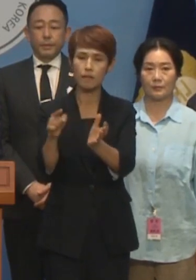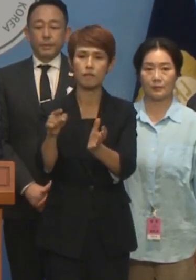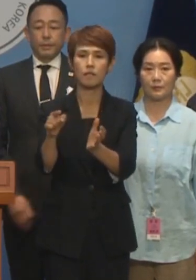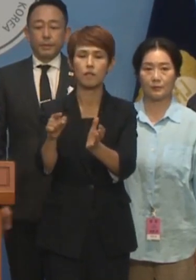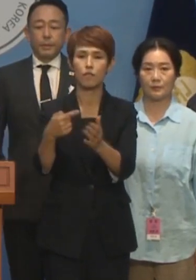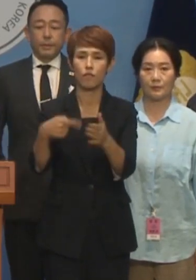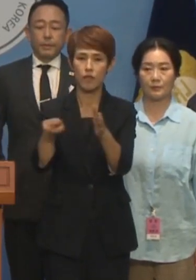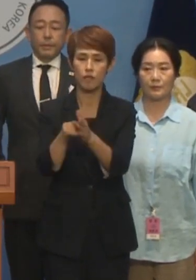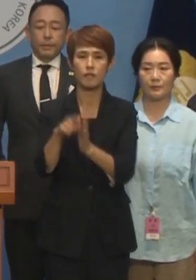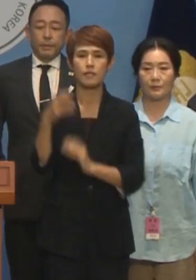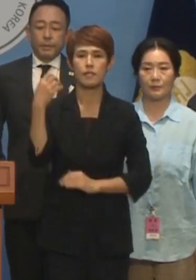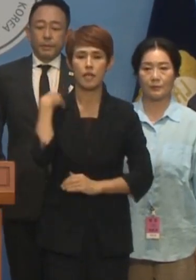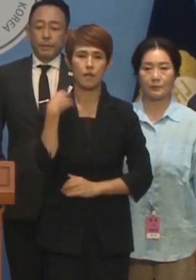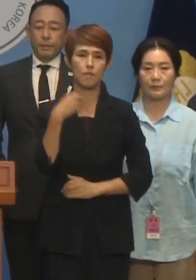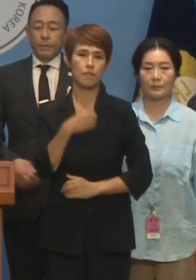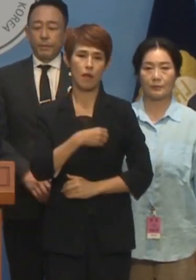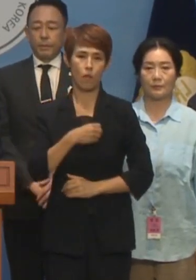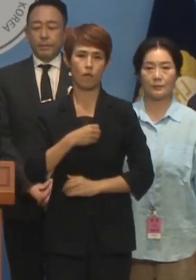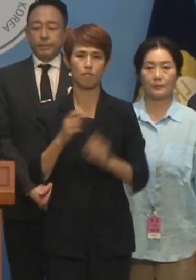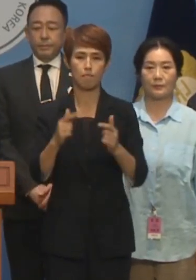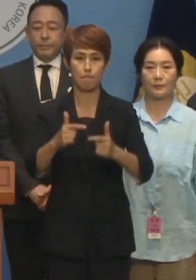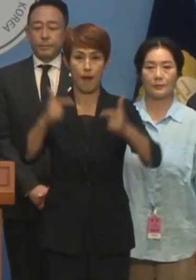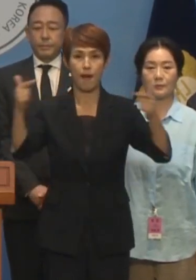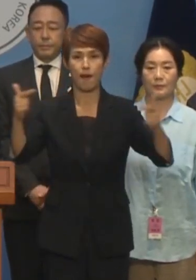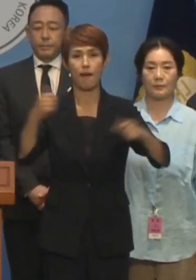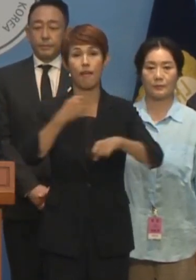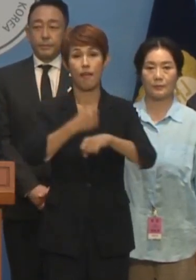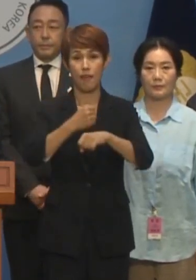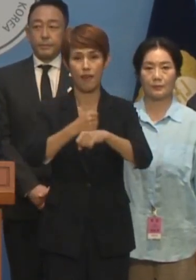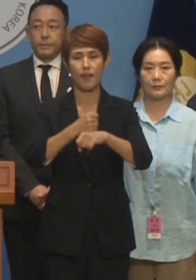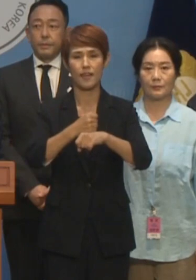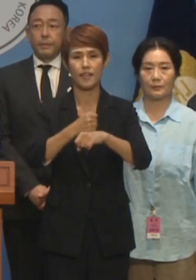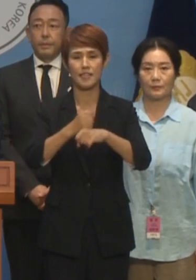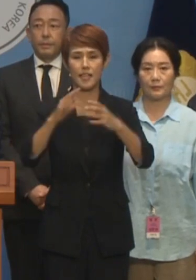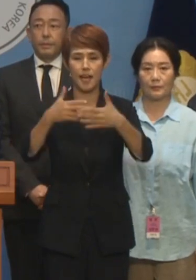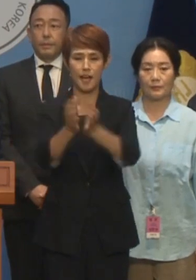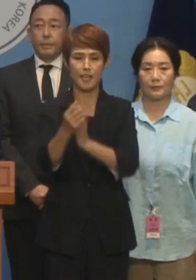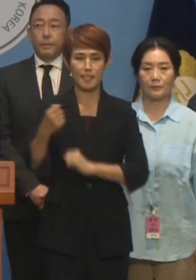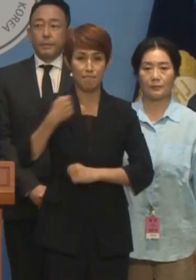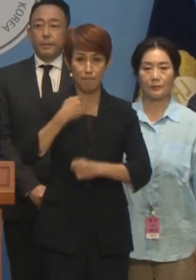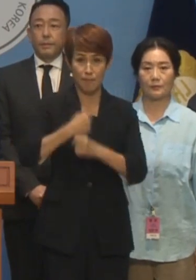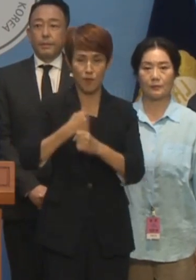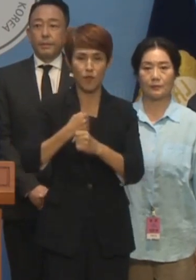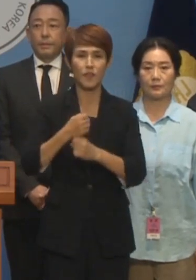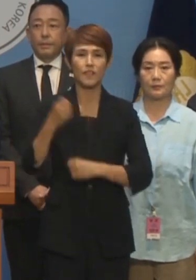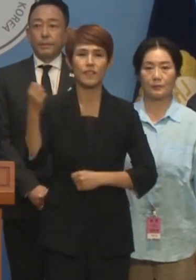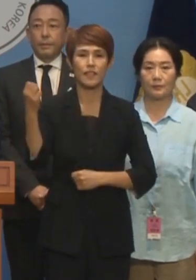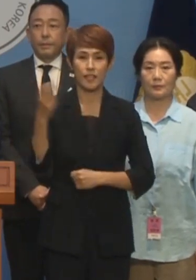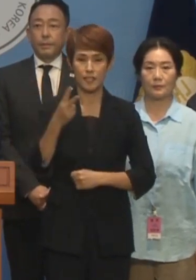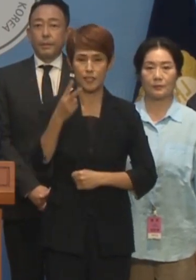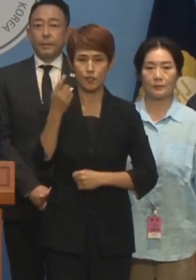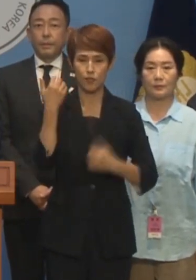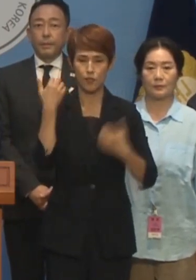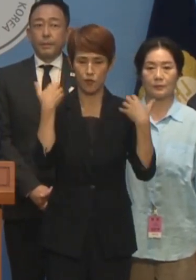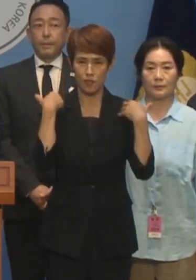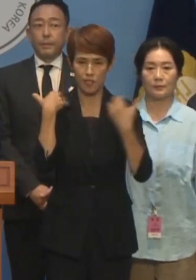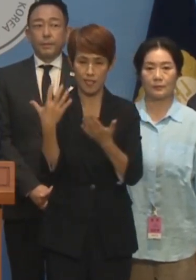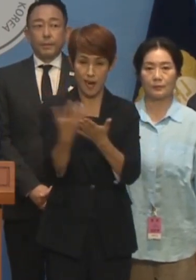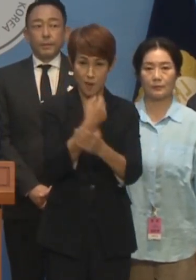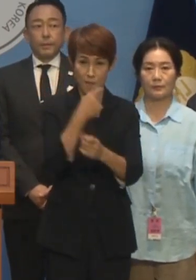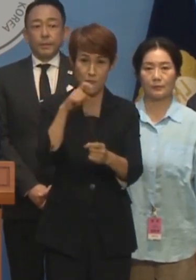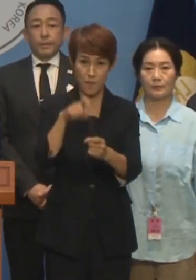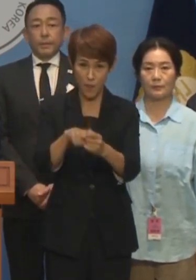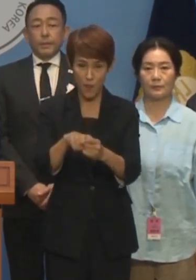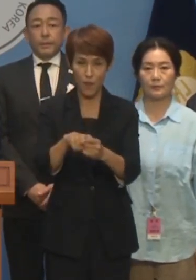책임당원 배가 운동으로 당세를 확장함으로써 국민의힘의 재집권을 통하여 국가 발전에